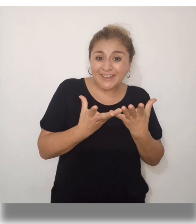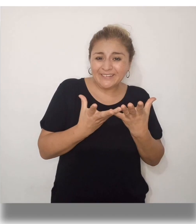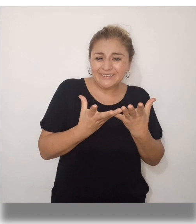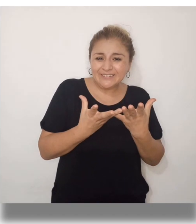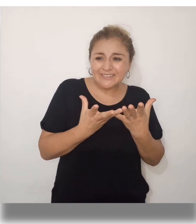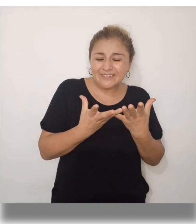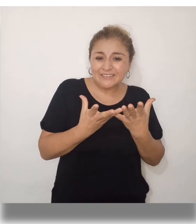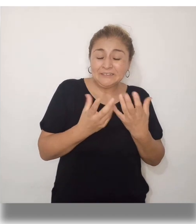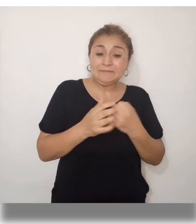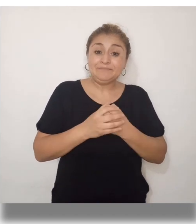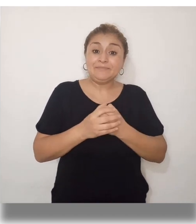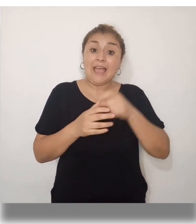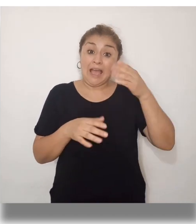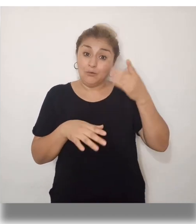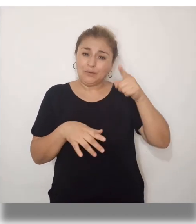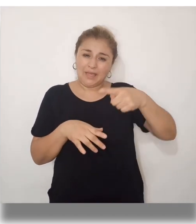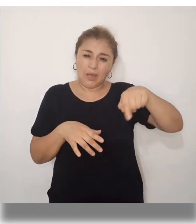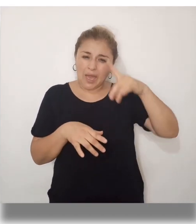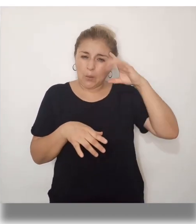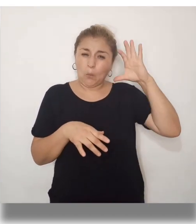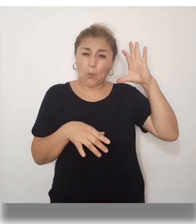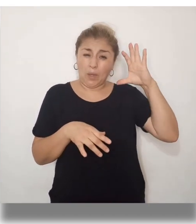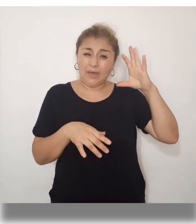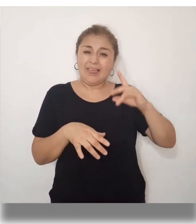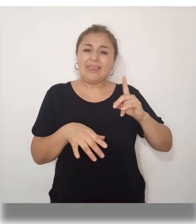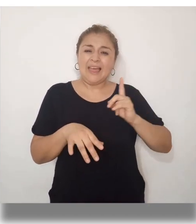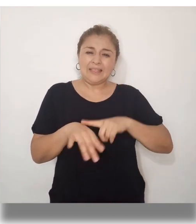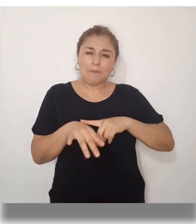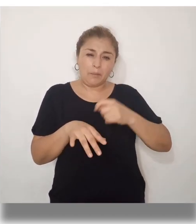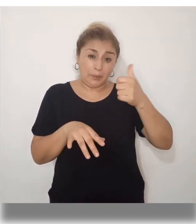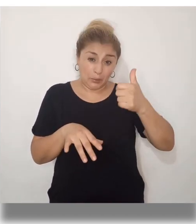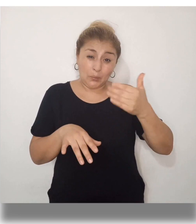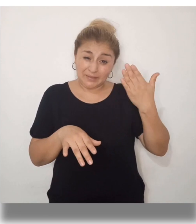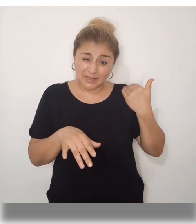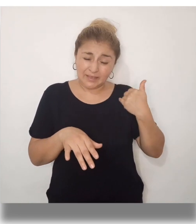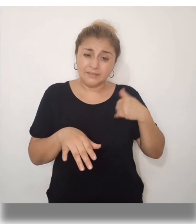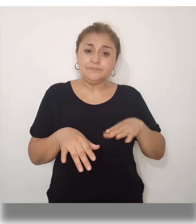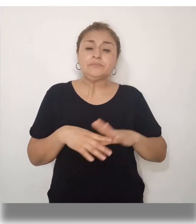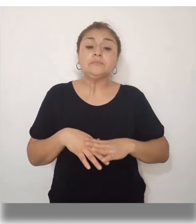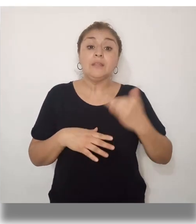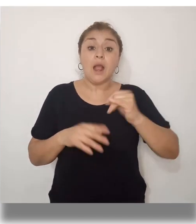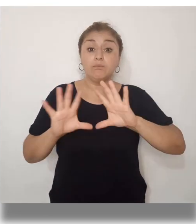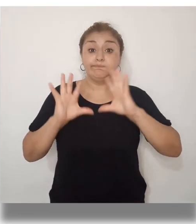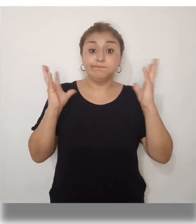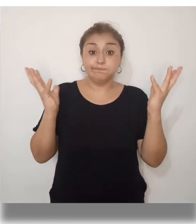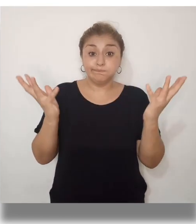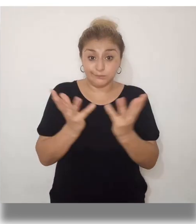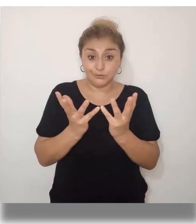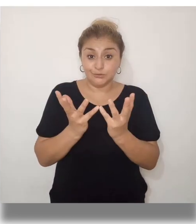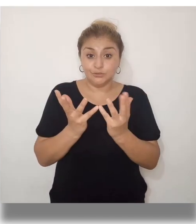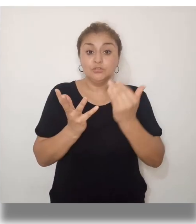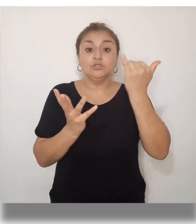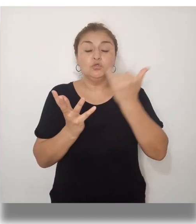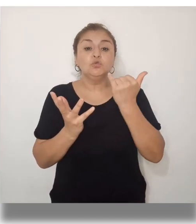el mundo sufrió hace poco tiempo atrás tuvo un impacto negativo